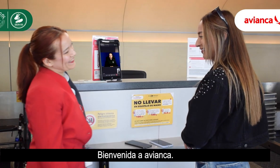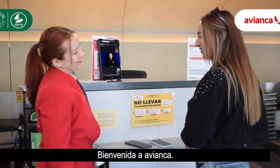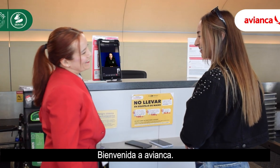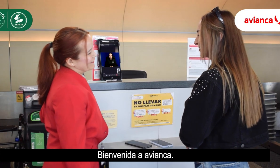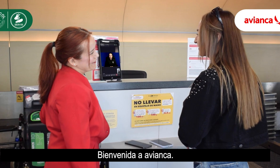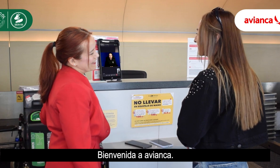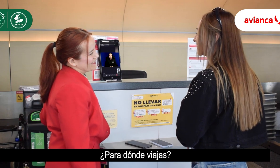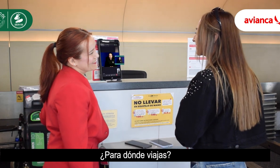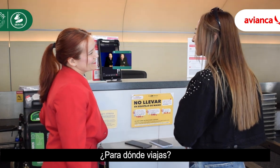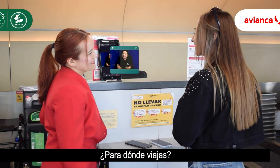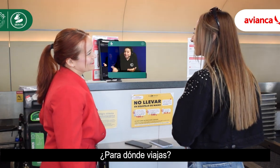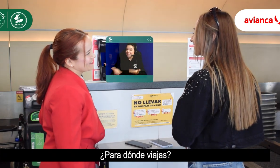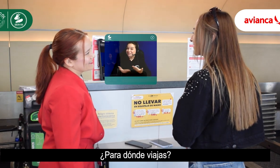Bienvenida, Bianca. ¿Para dónde viajas?